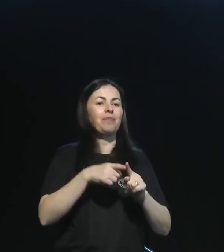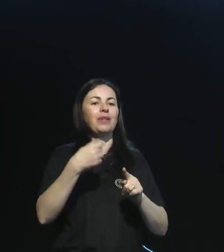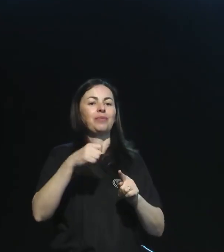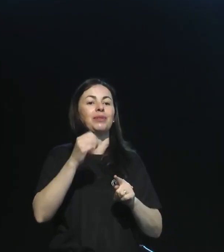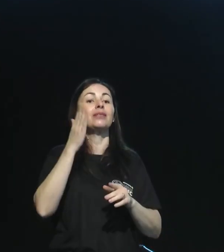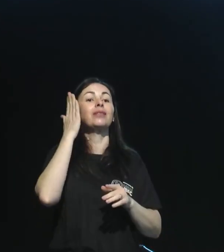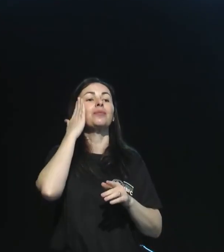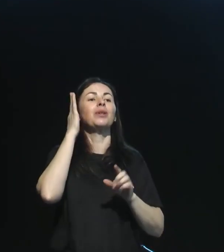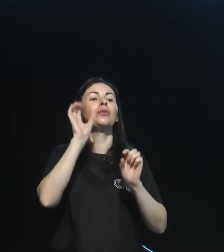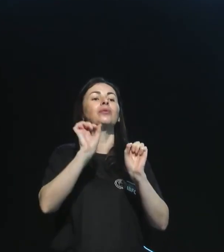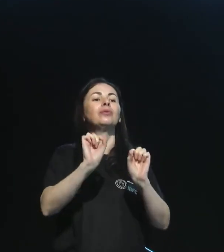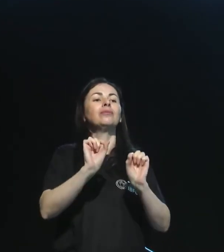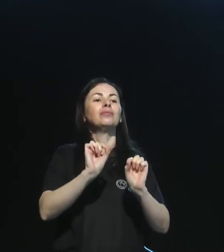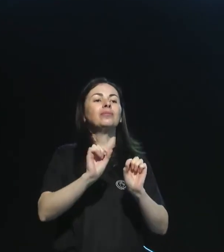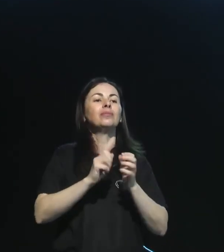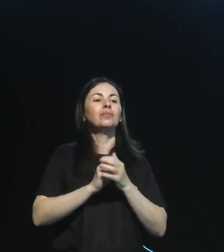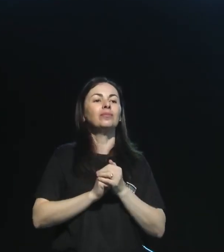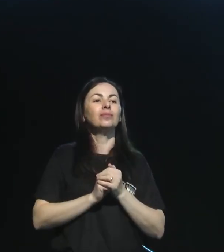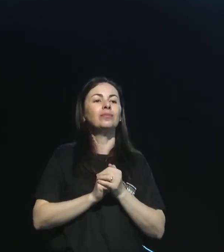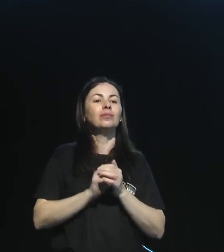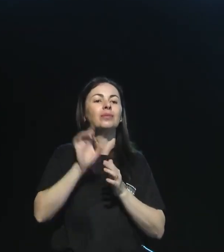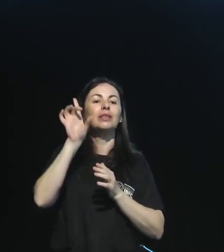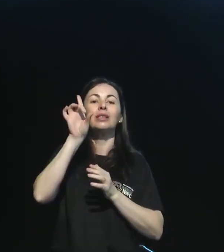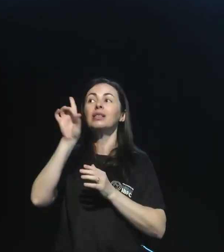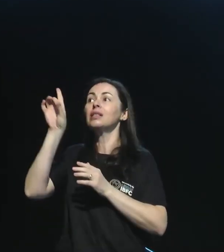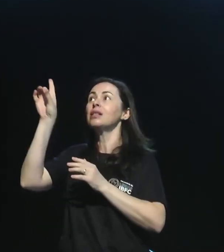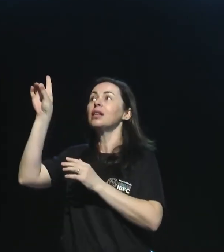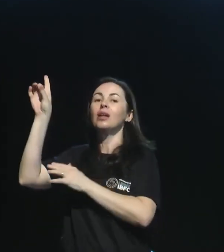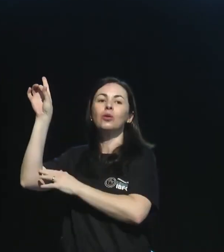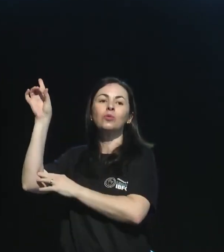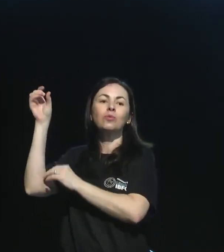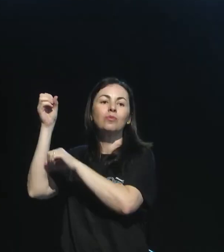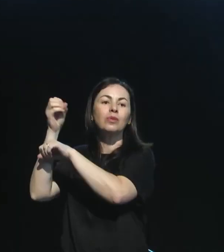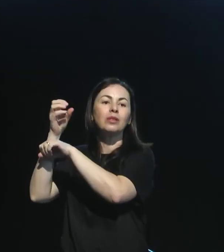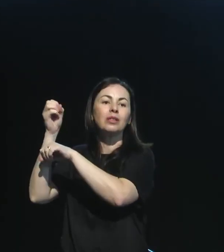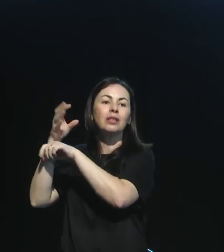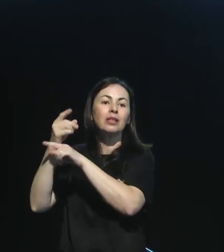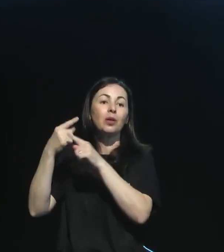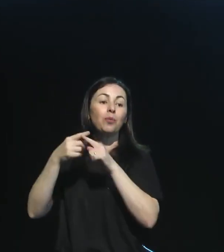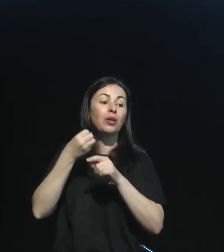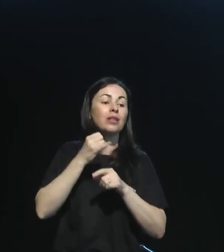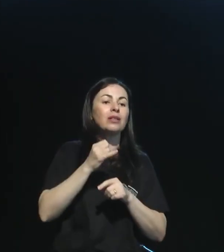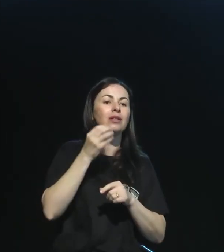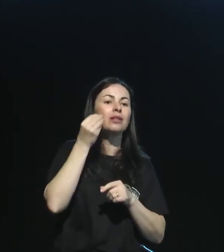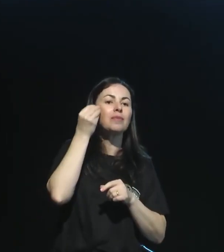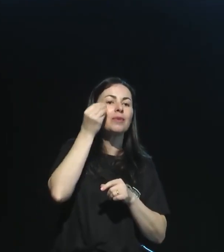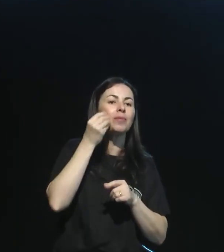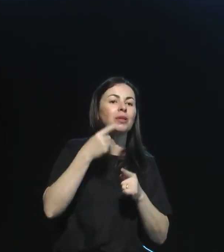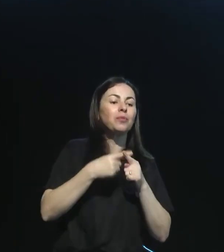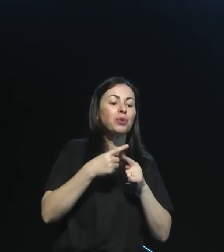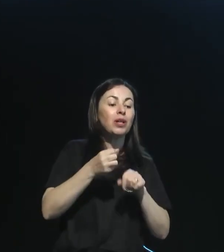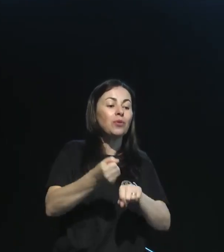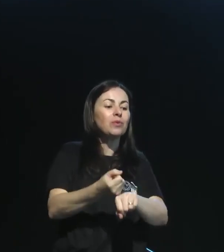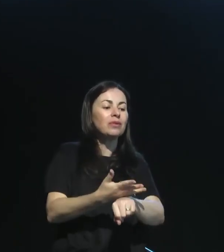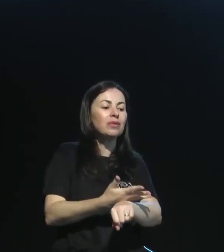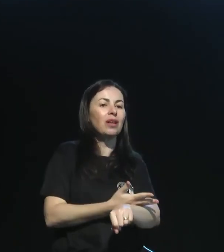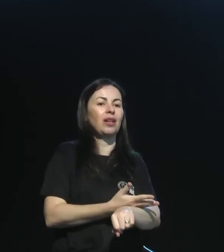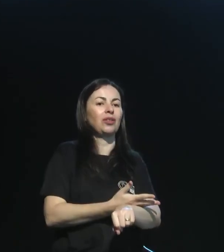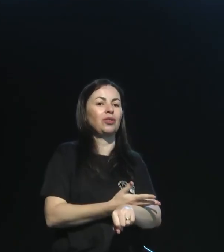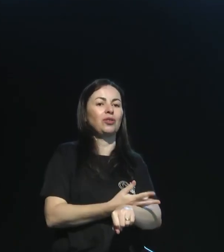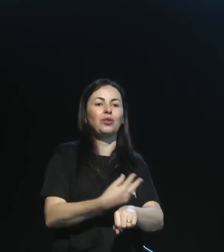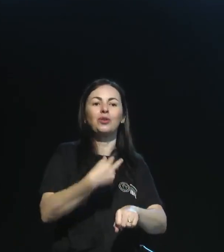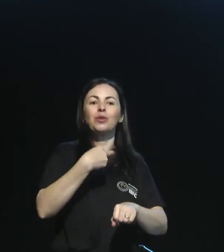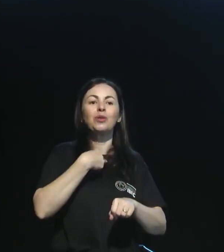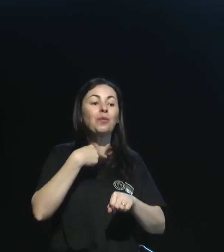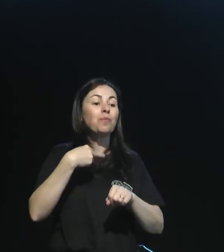é que Deus lhe diz que o que você experimenta, o que você sente, não determina